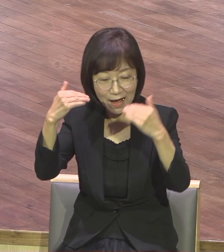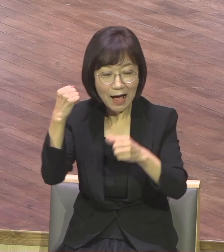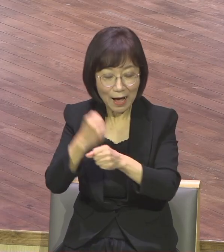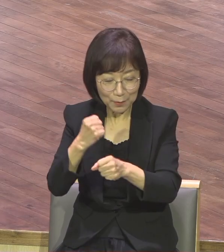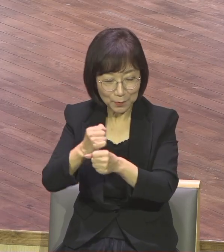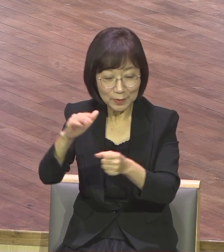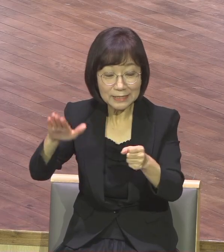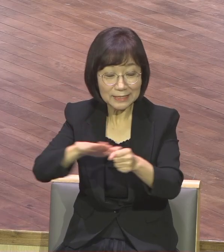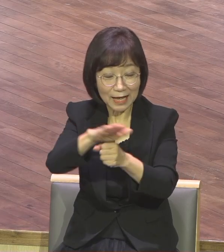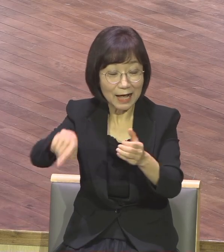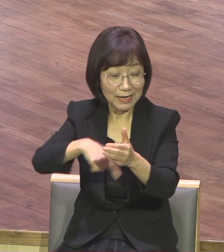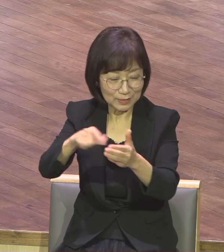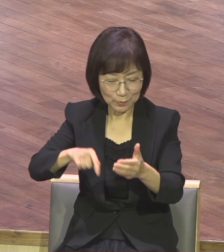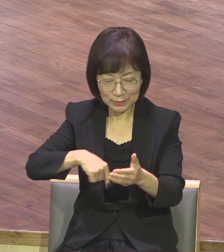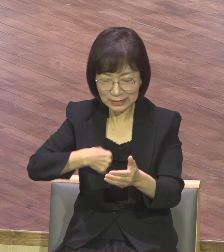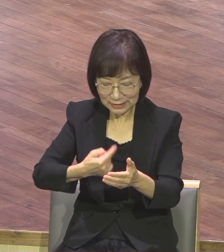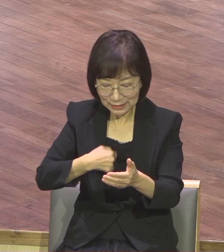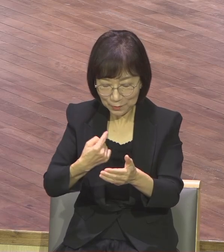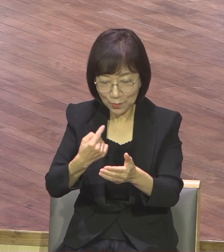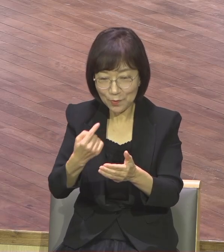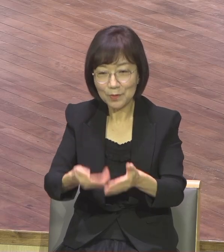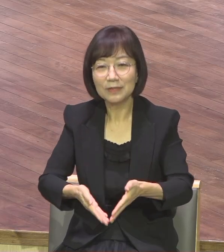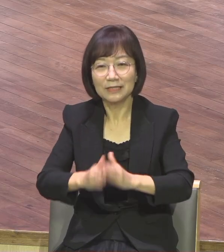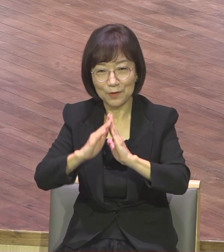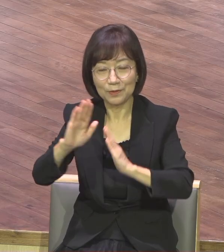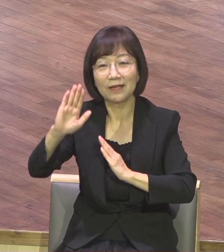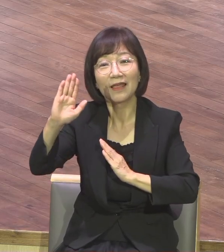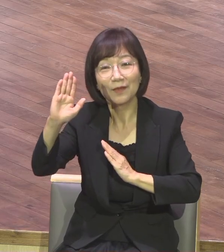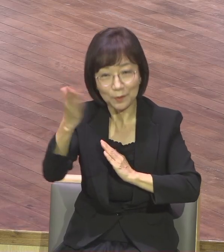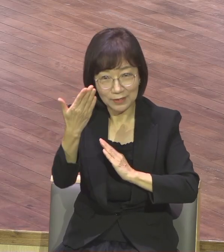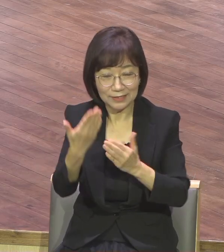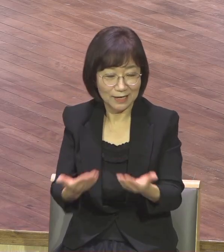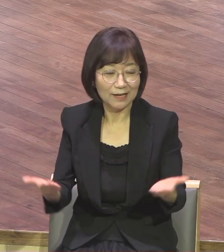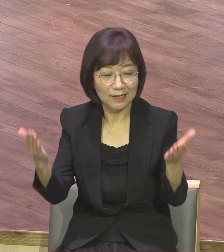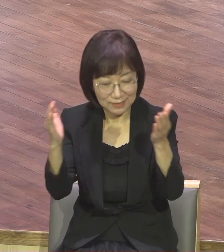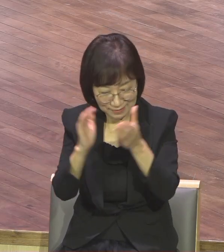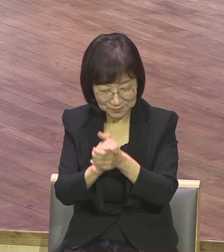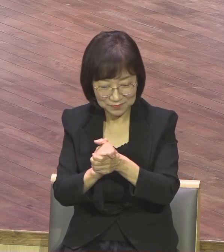안에서 스스로 세우느니라. 아멘.